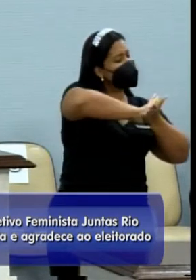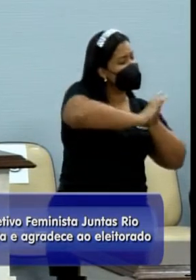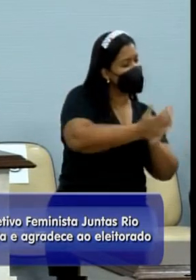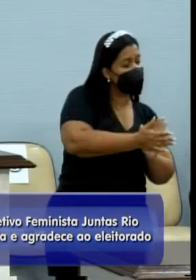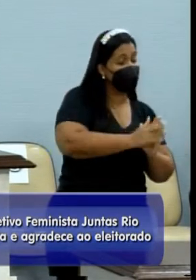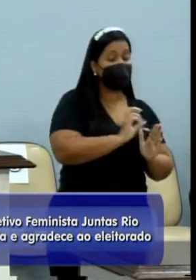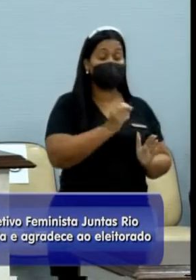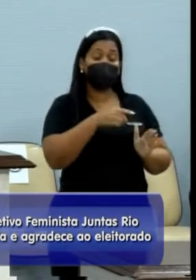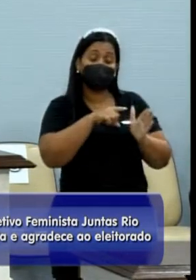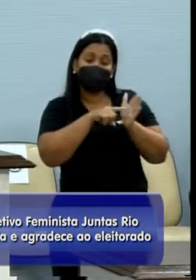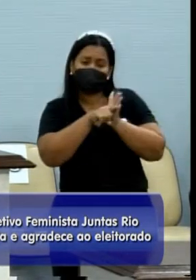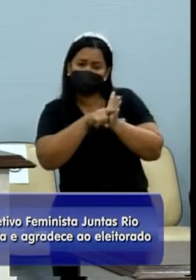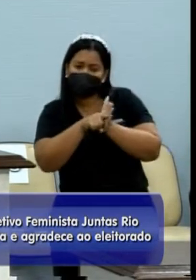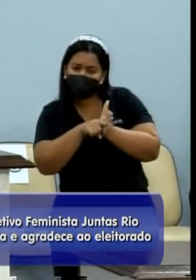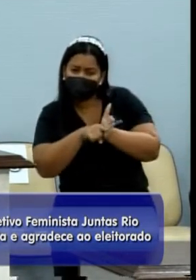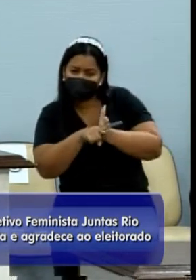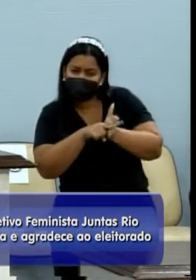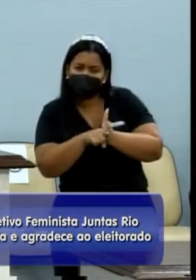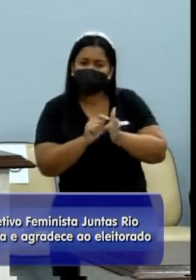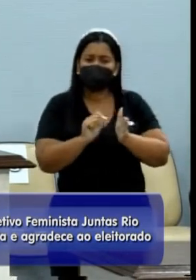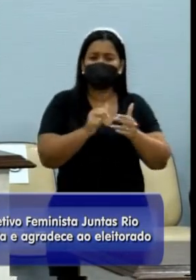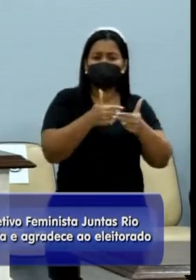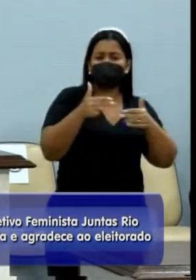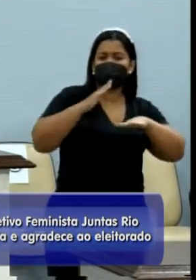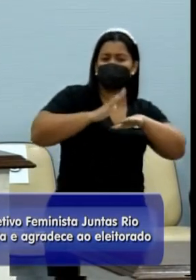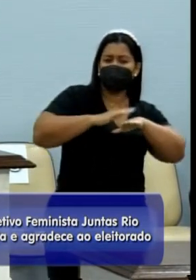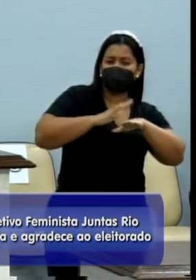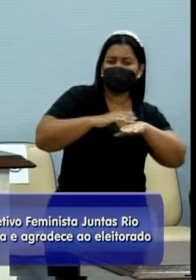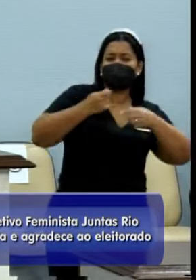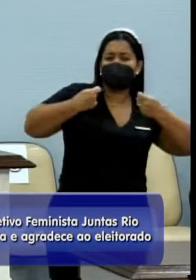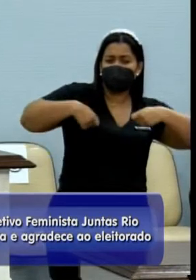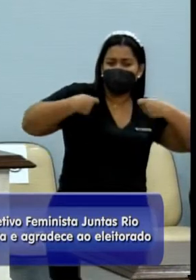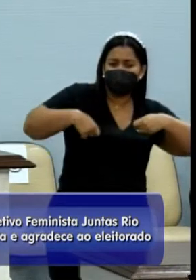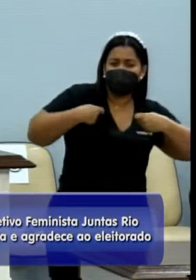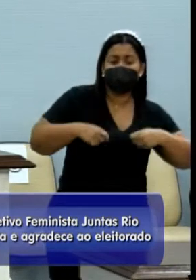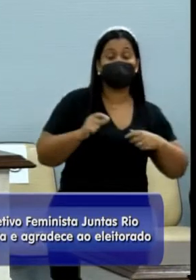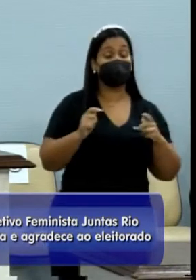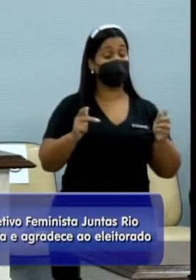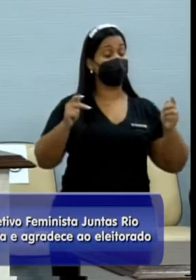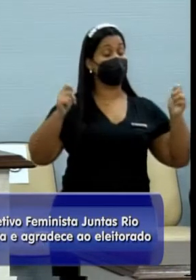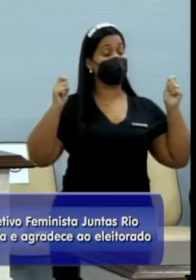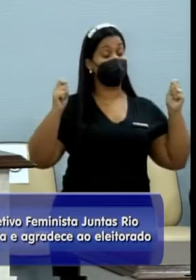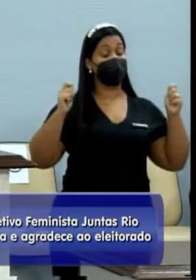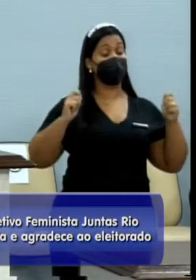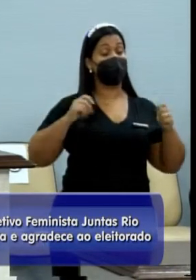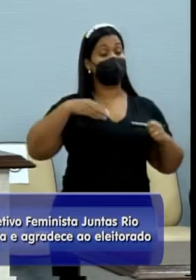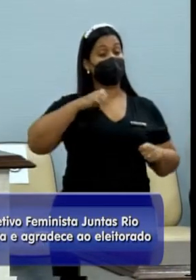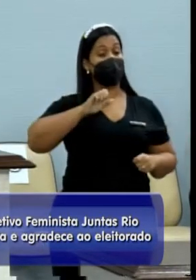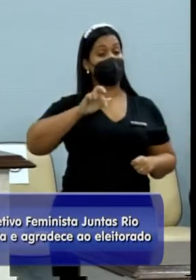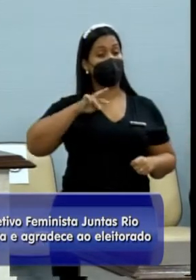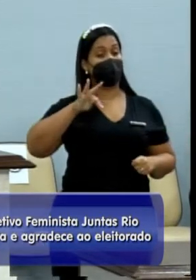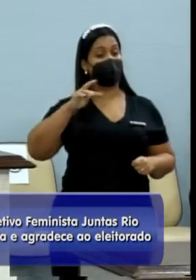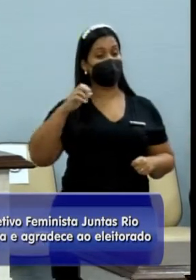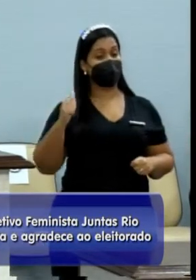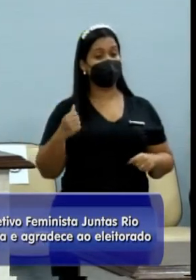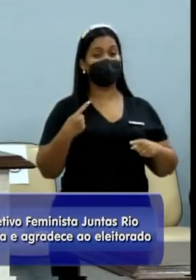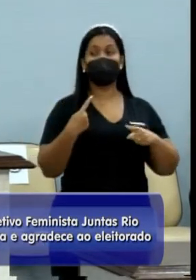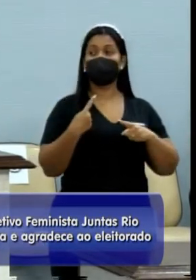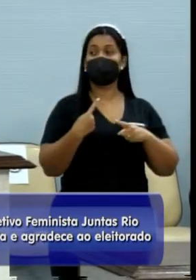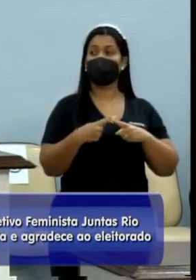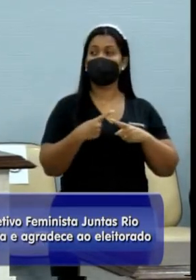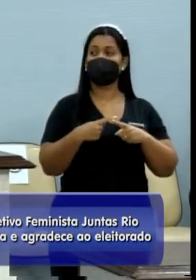são investigados por peculato, precisam da pauta moralista para